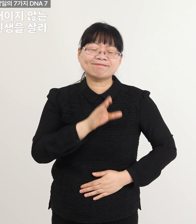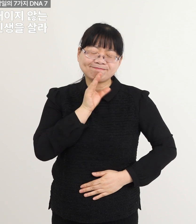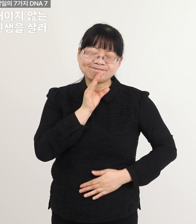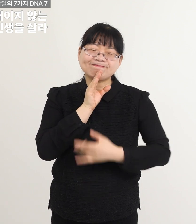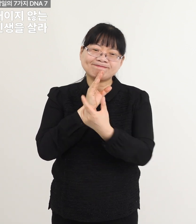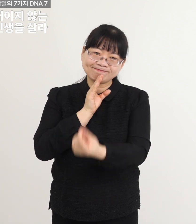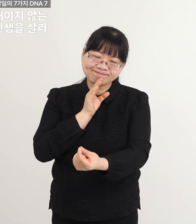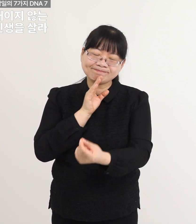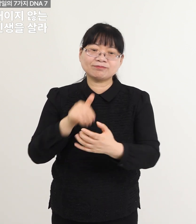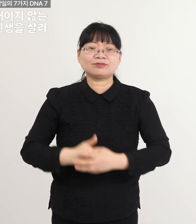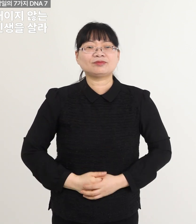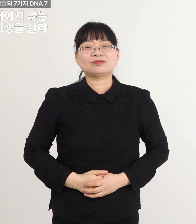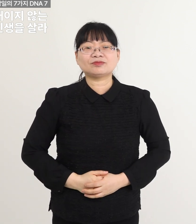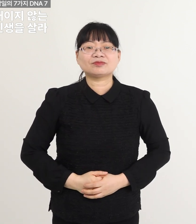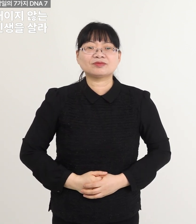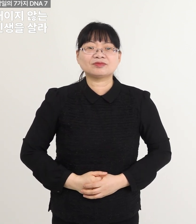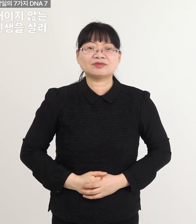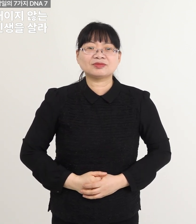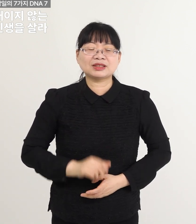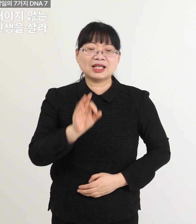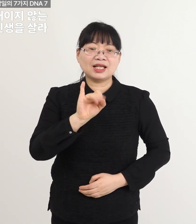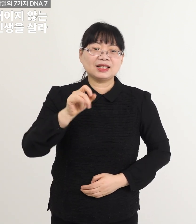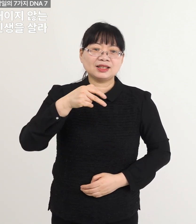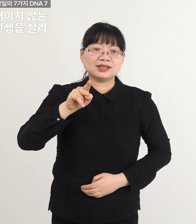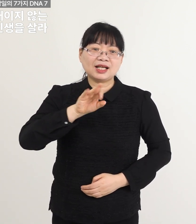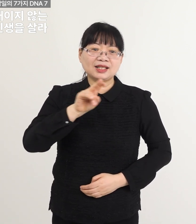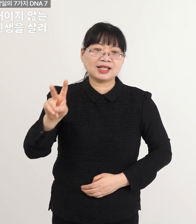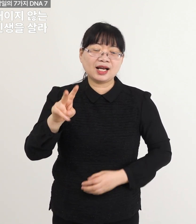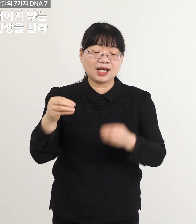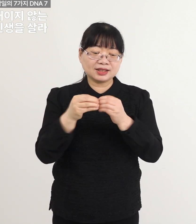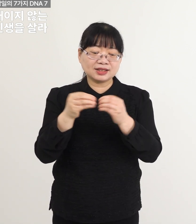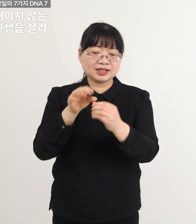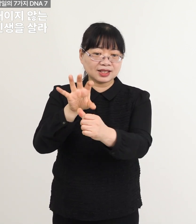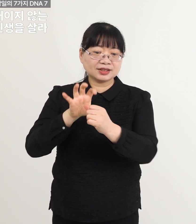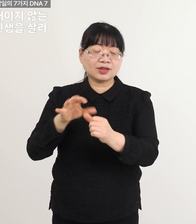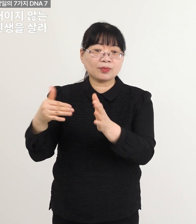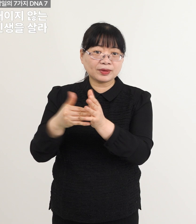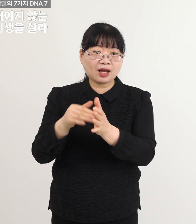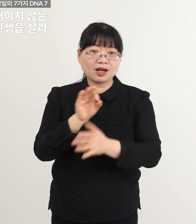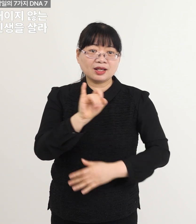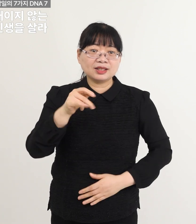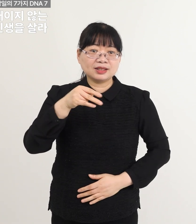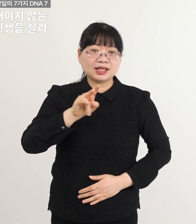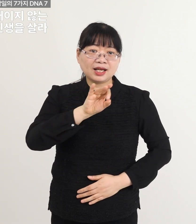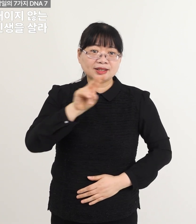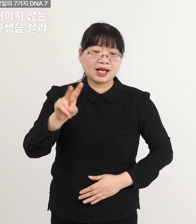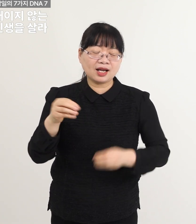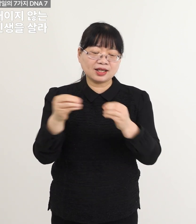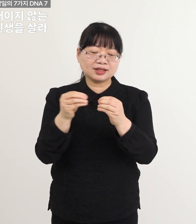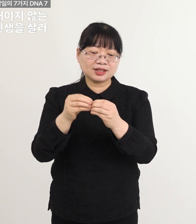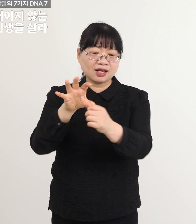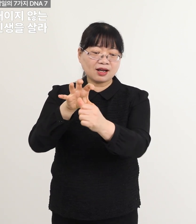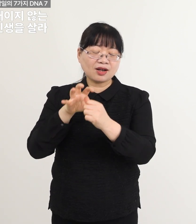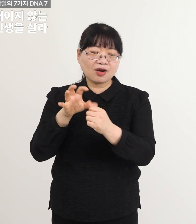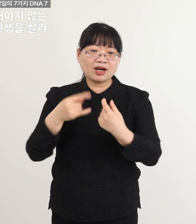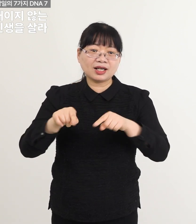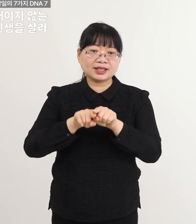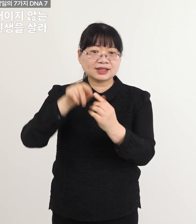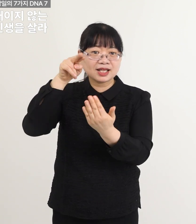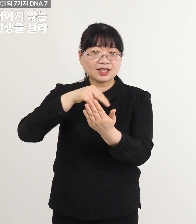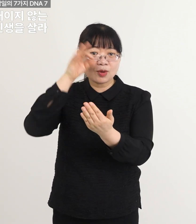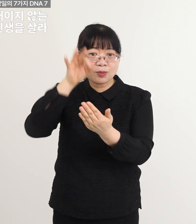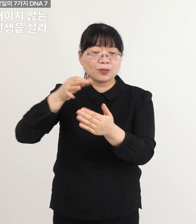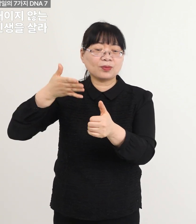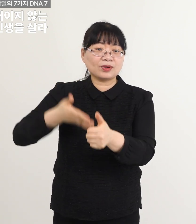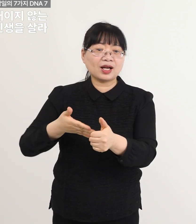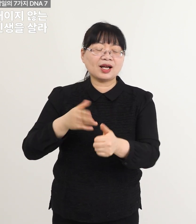옳도다 일렀으되, 그리고 이사야의 글을 인용하는데 이사야의 글을 한번 여러분 같이 읽어볼까요?